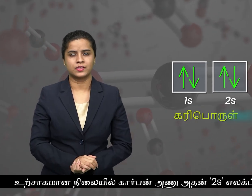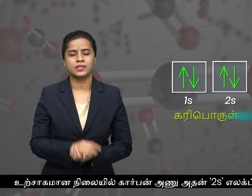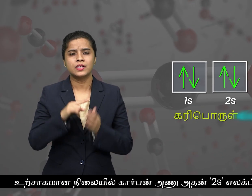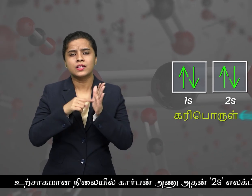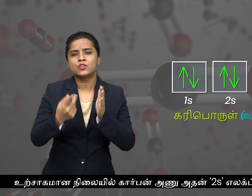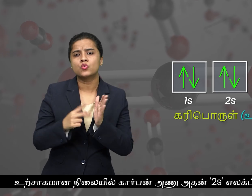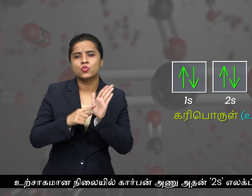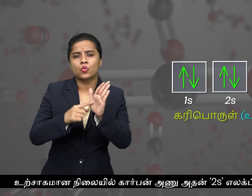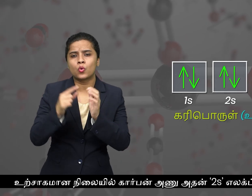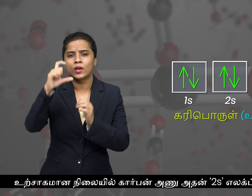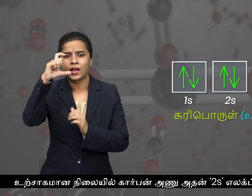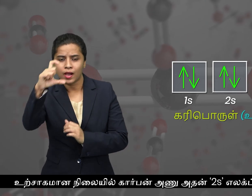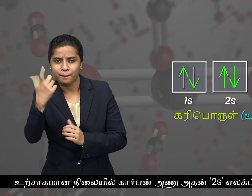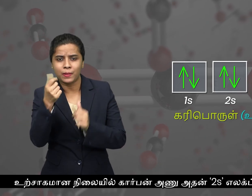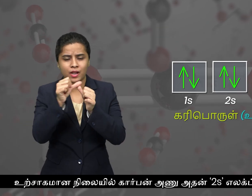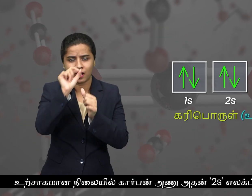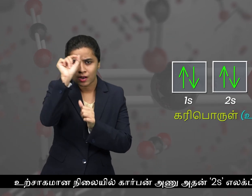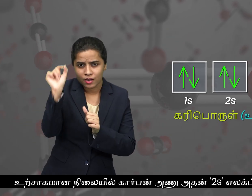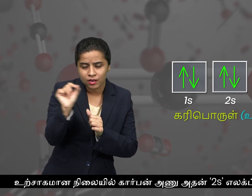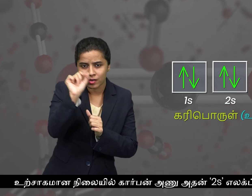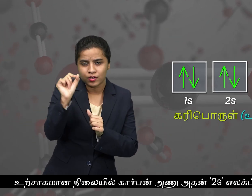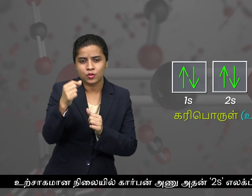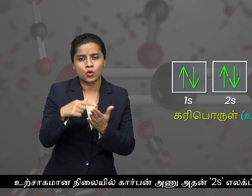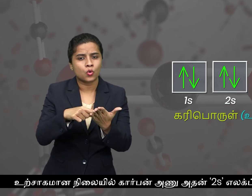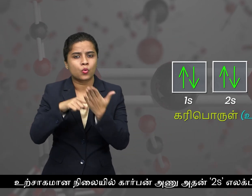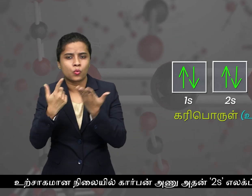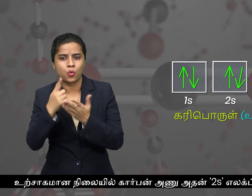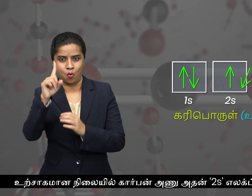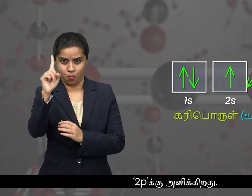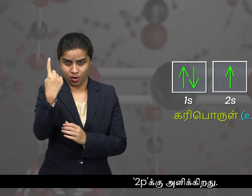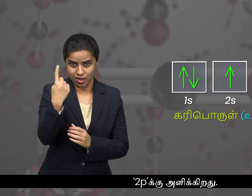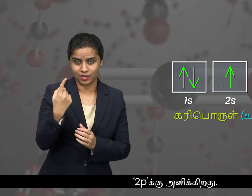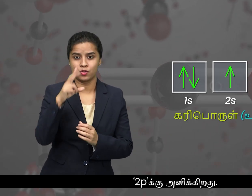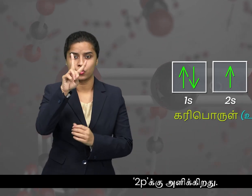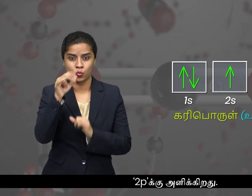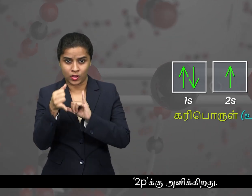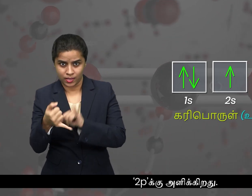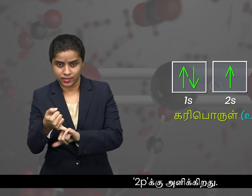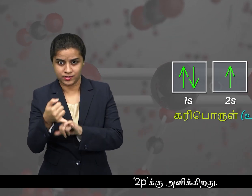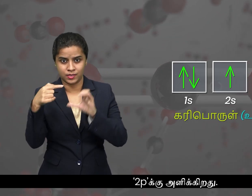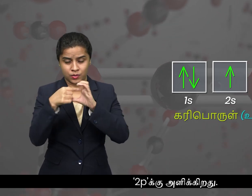உற்சாகமான நிலையில் கார்பன் அணு அதன் 2s எலக்ட்ரான்களில் ஒற்றை 2pக்கு